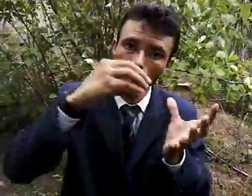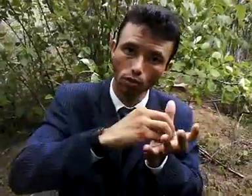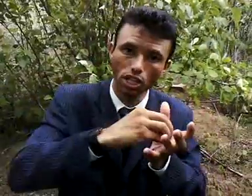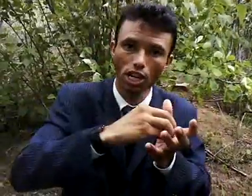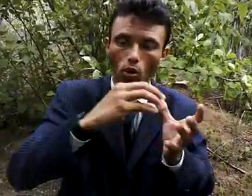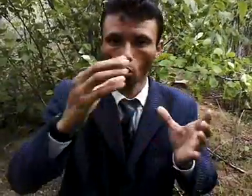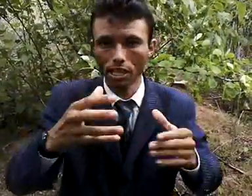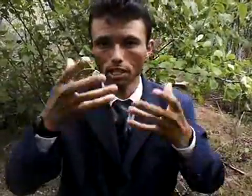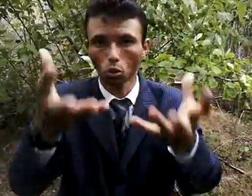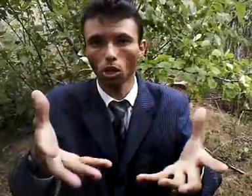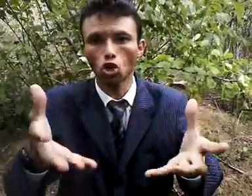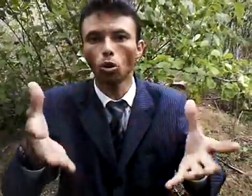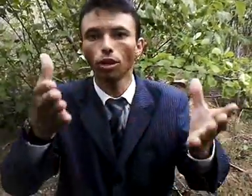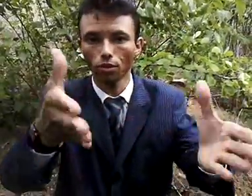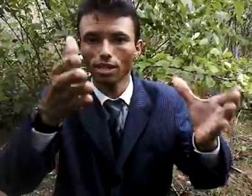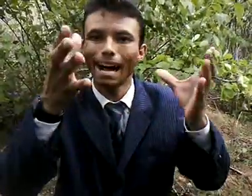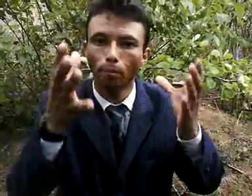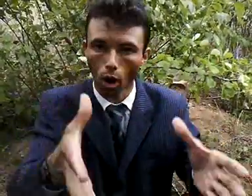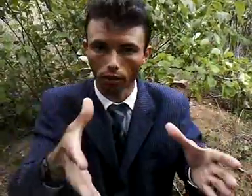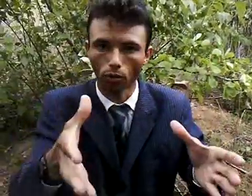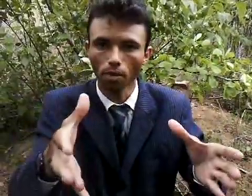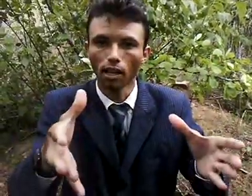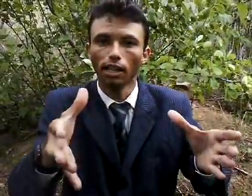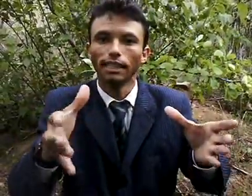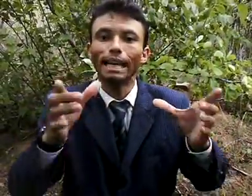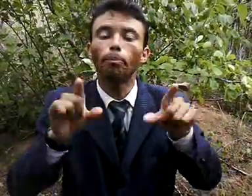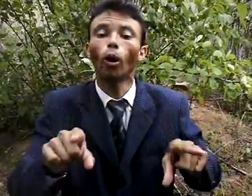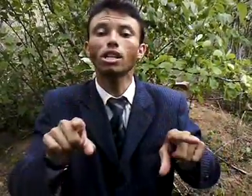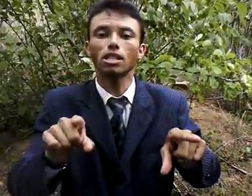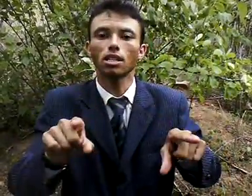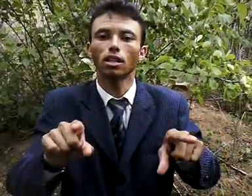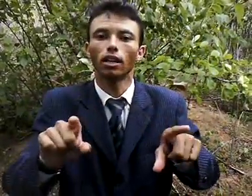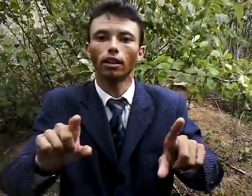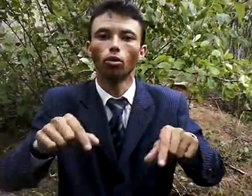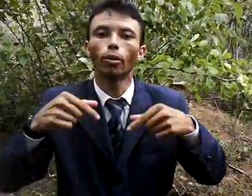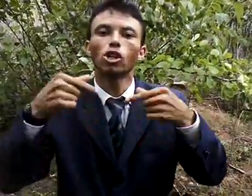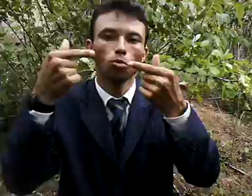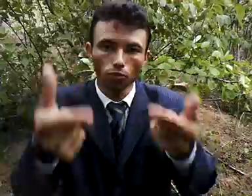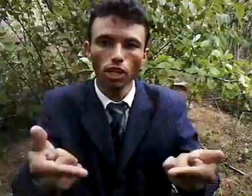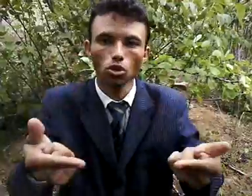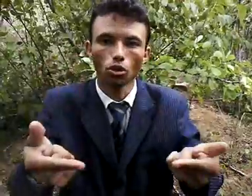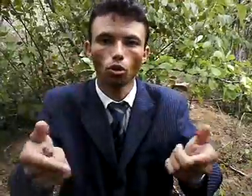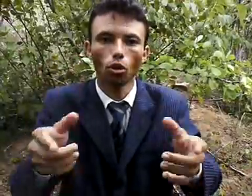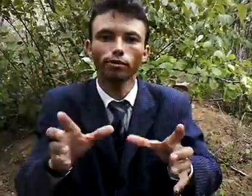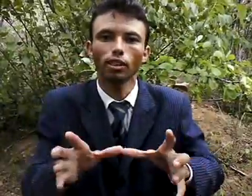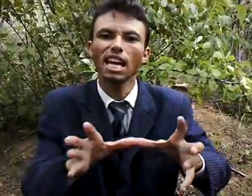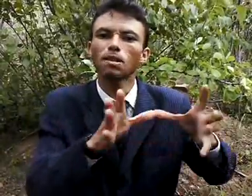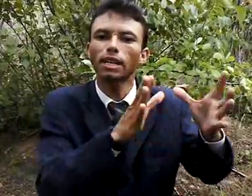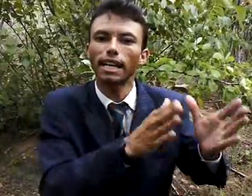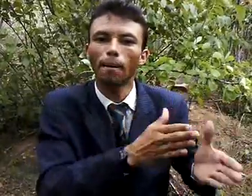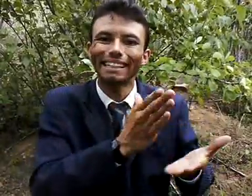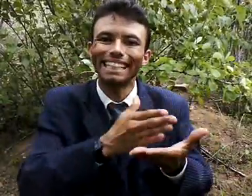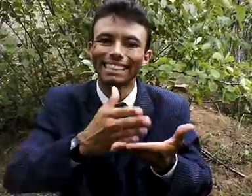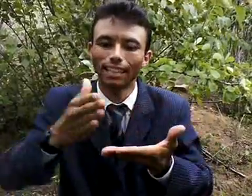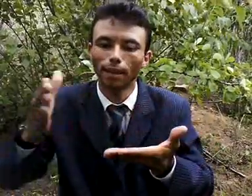acrescentar os livros, que é conhecido hoje como livros apócrifos. Depois, no próximo vídeo, eu vou explicar mais